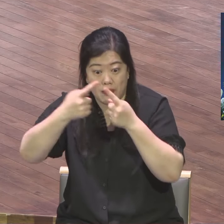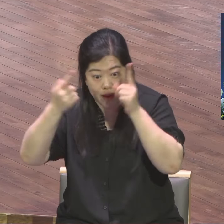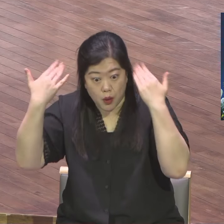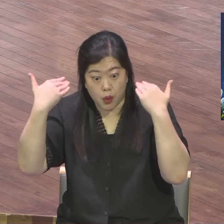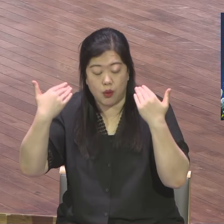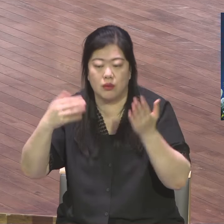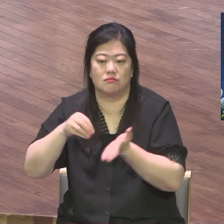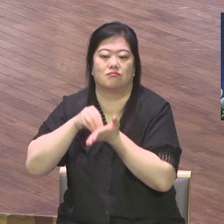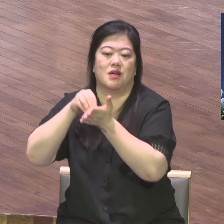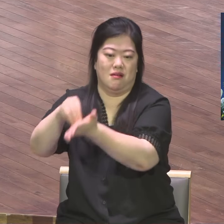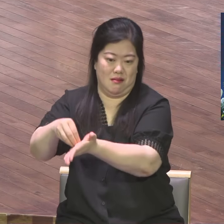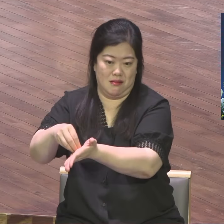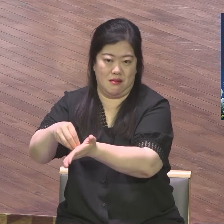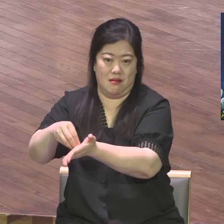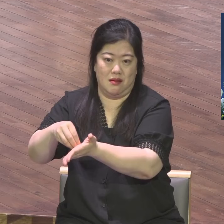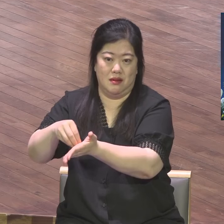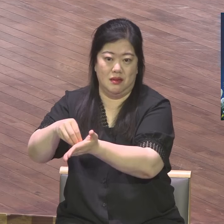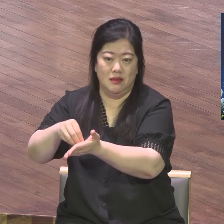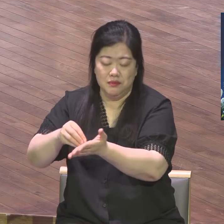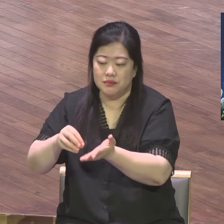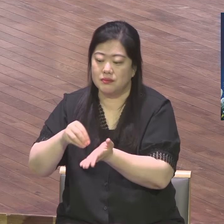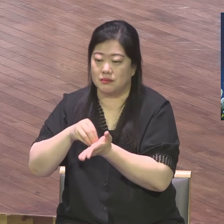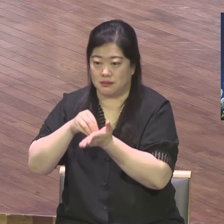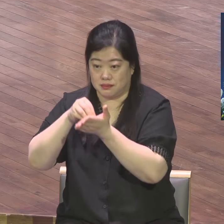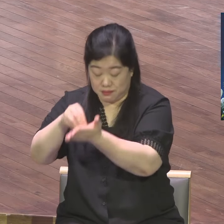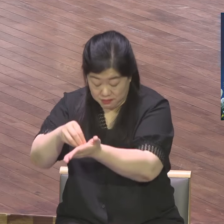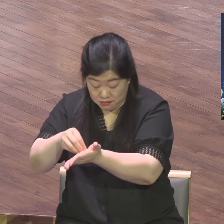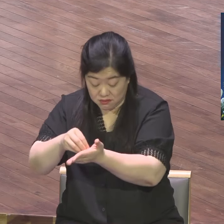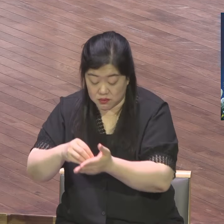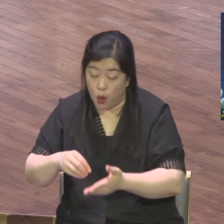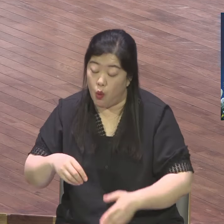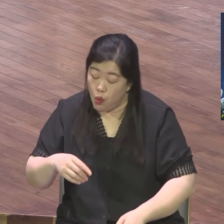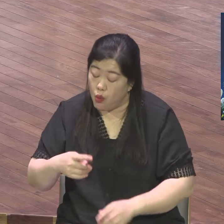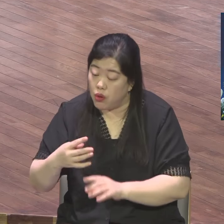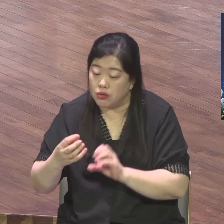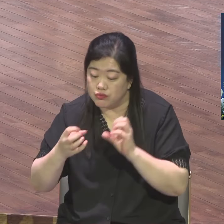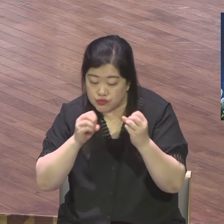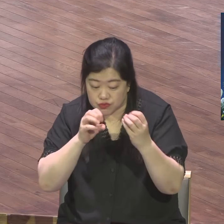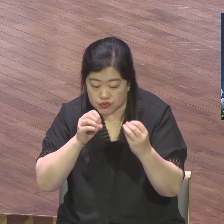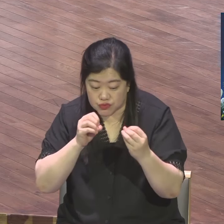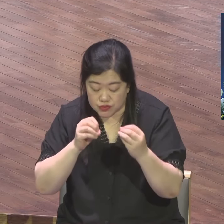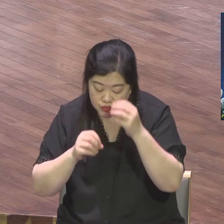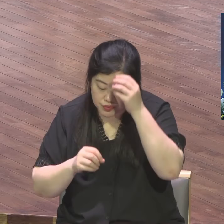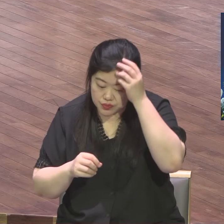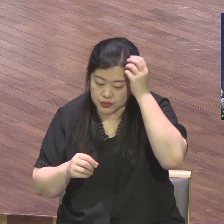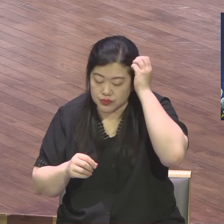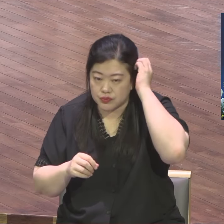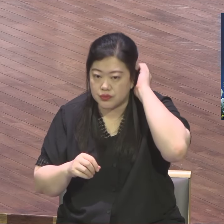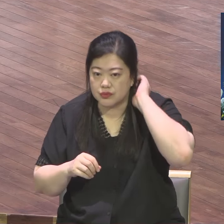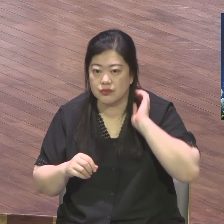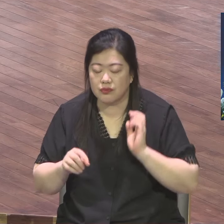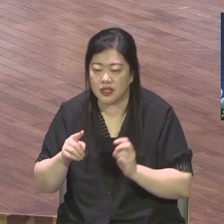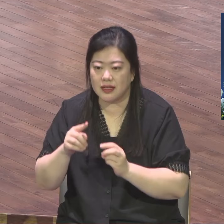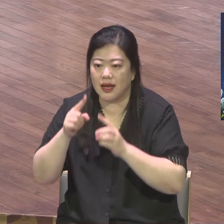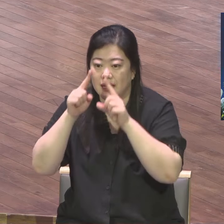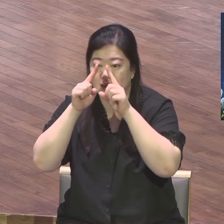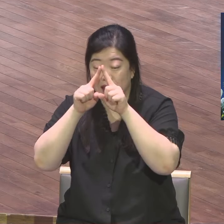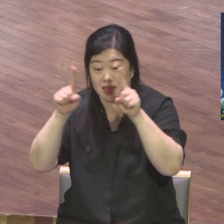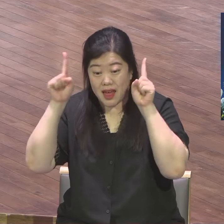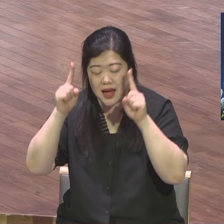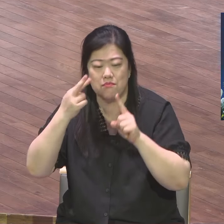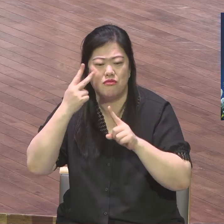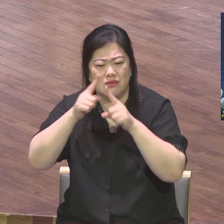그 사이가 유펜 박사 받았기 때문에 내가 잘 알아 그 내용들을. 그러니까 그래 말이야 지도자 양육하는